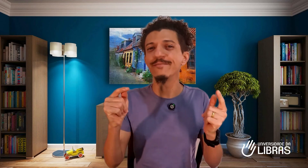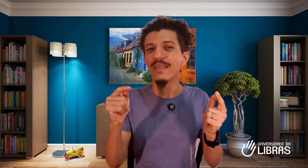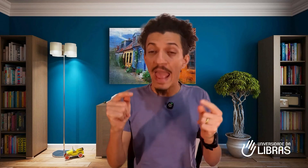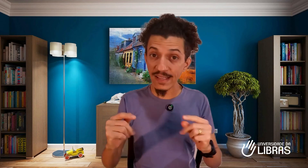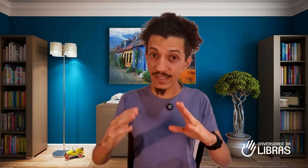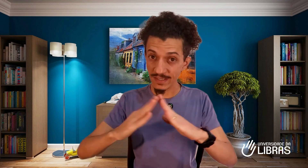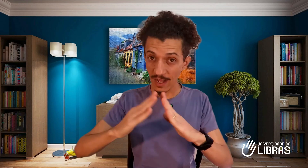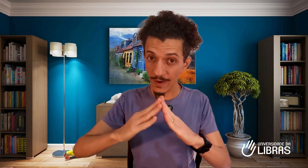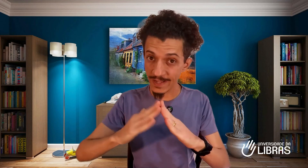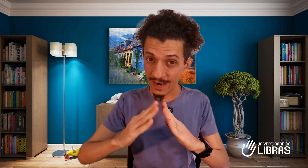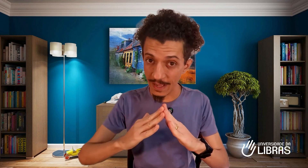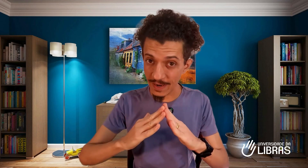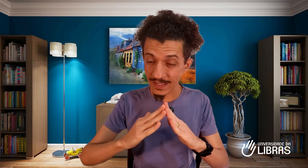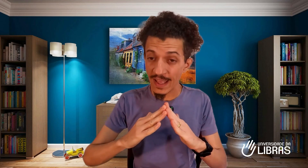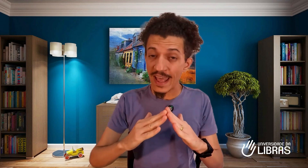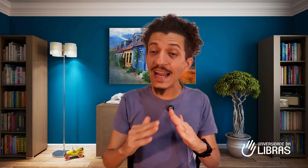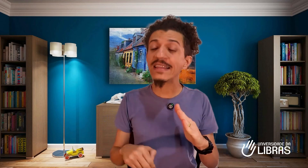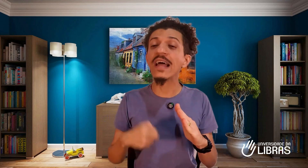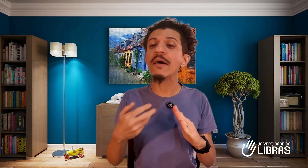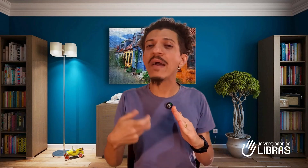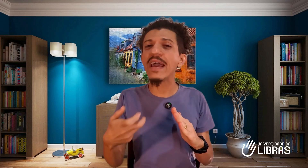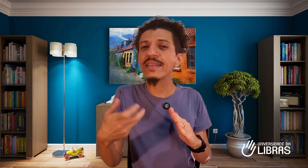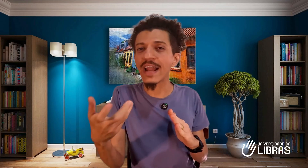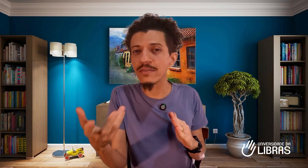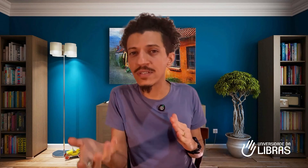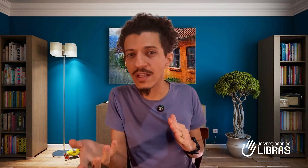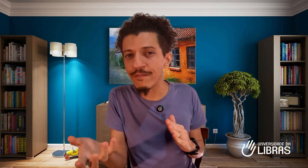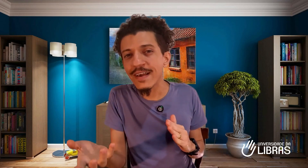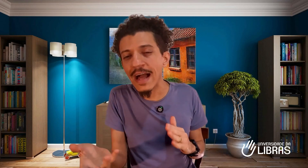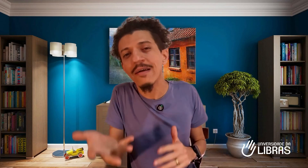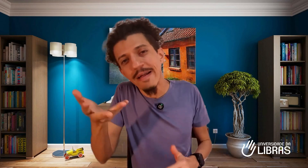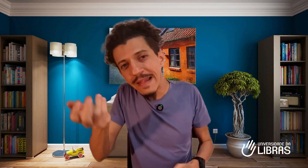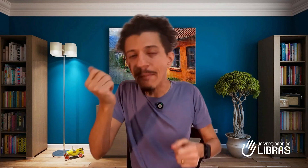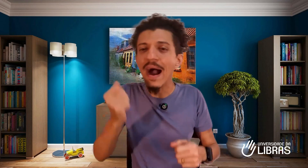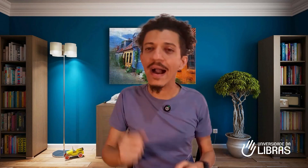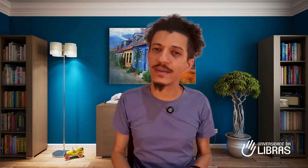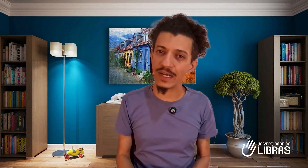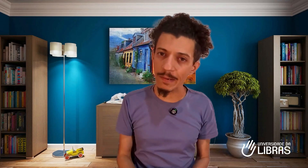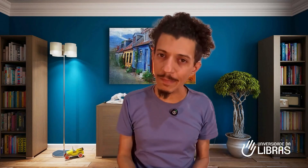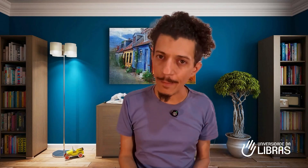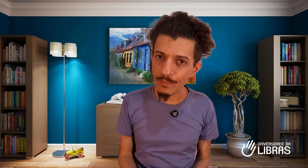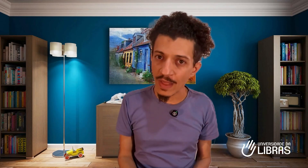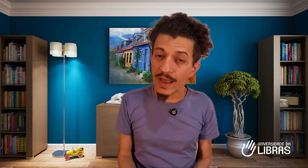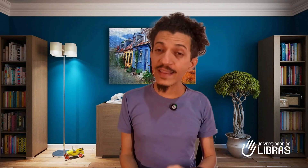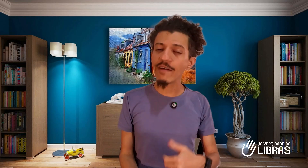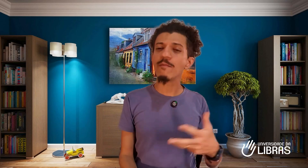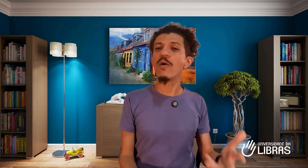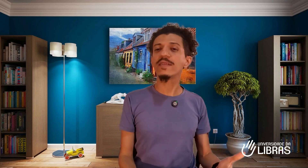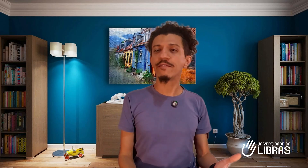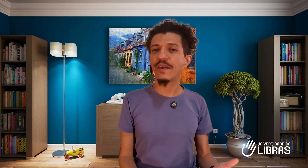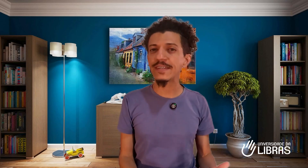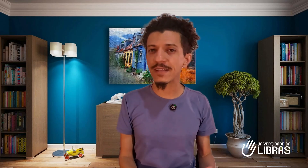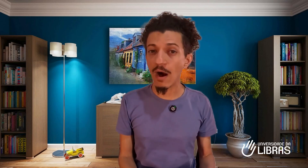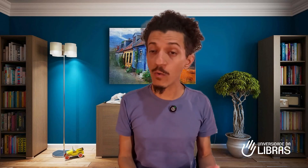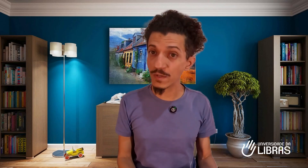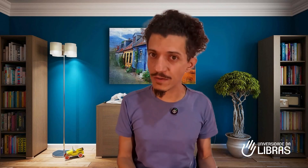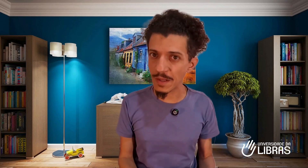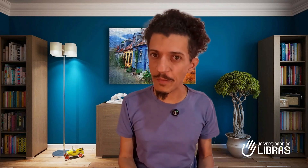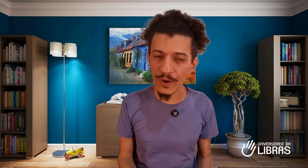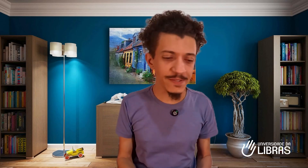Esse sinal aqui na Libras, ele também traz o significado da barraca de acampar. E aí teve uma outra vez, alguns anos depois, em